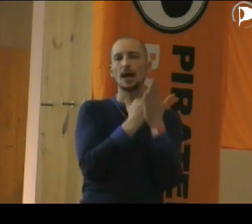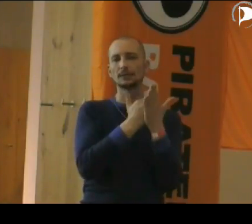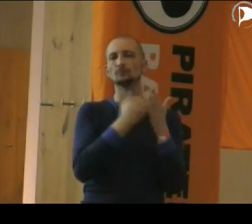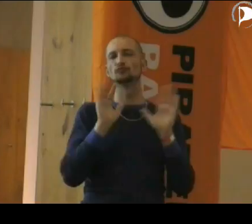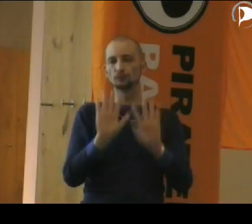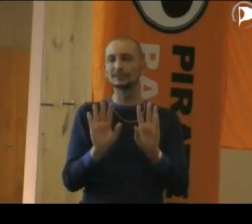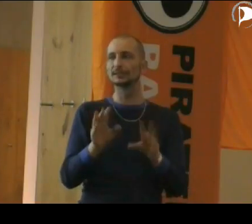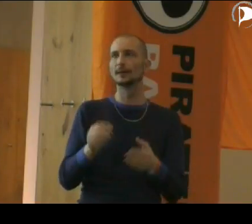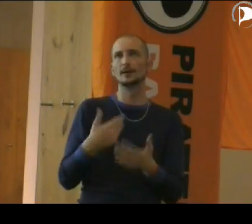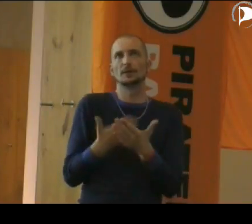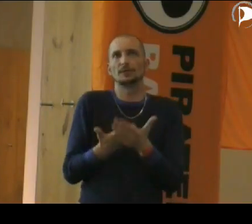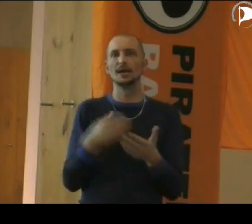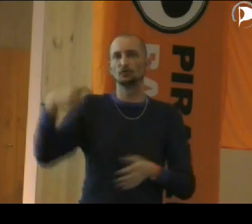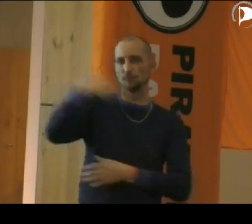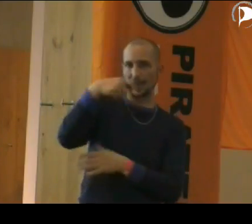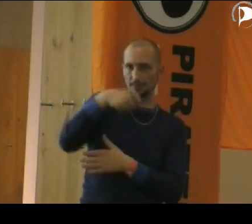stichwort spenden